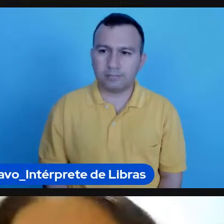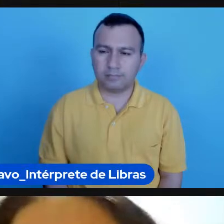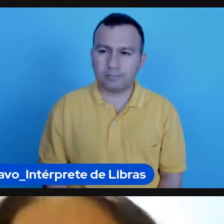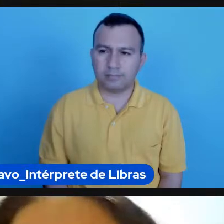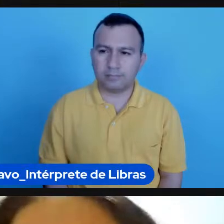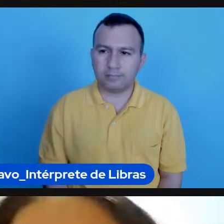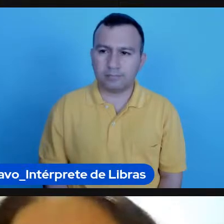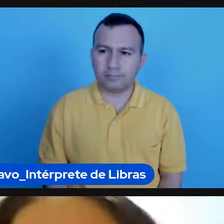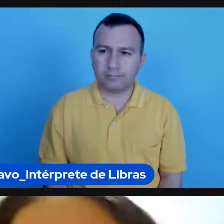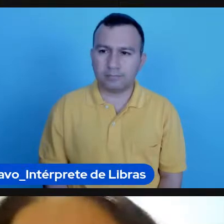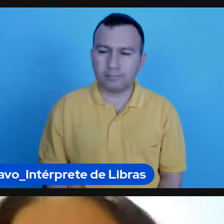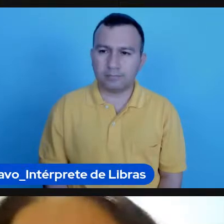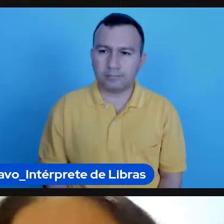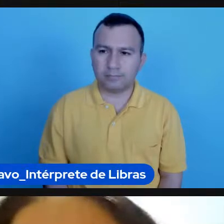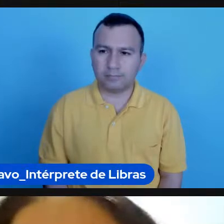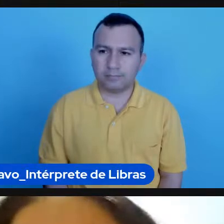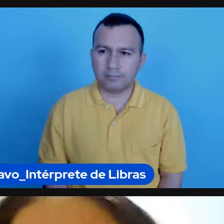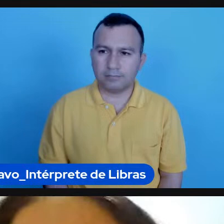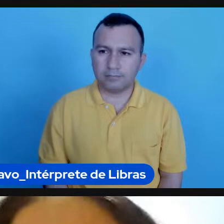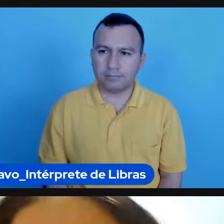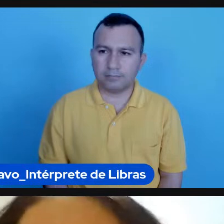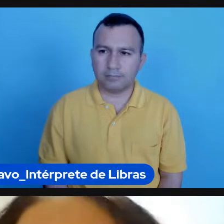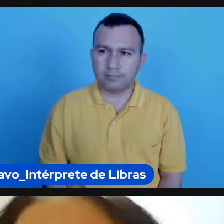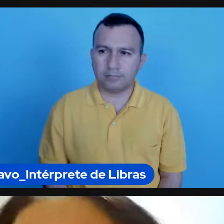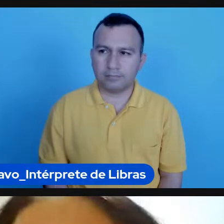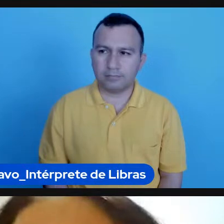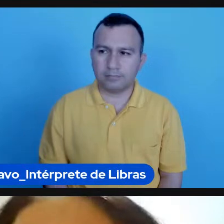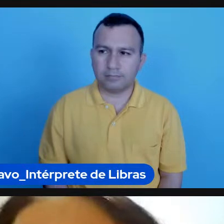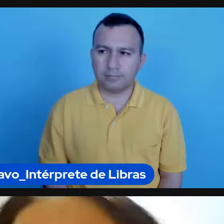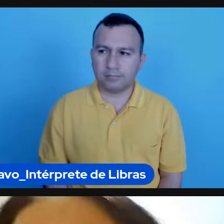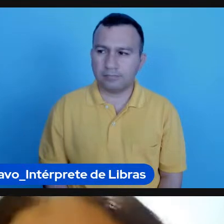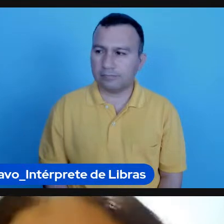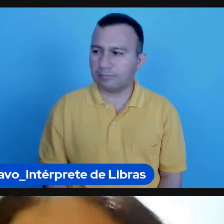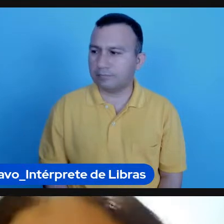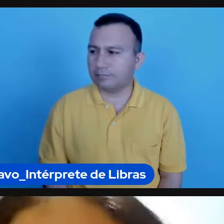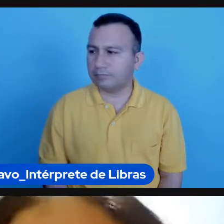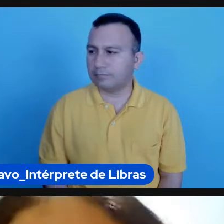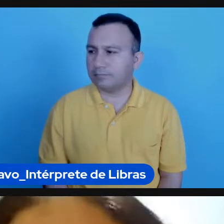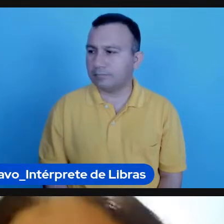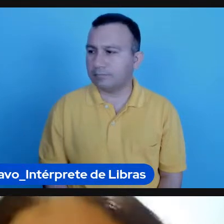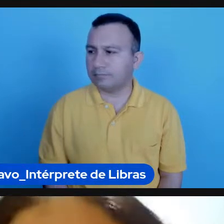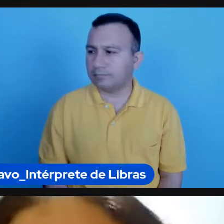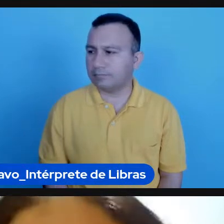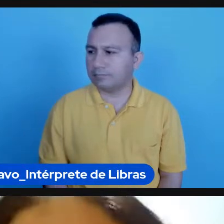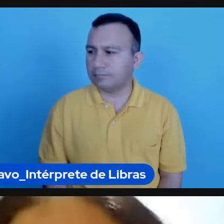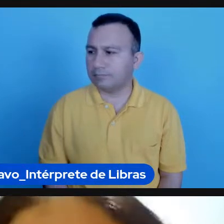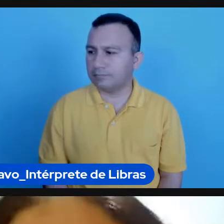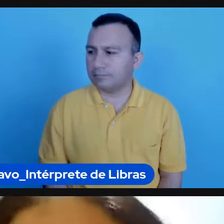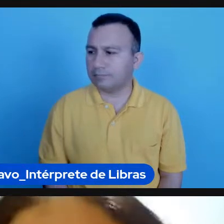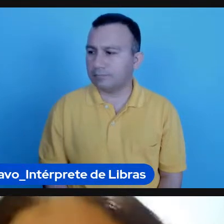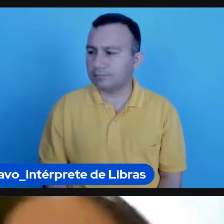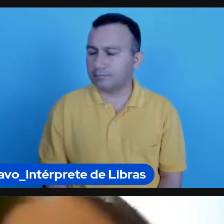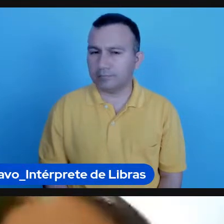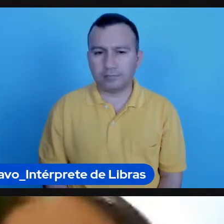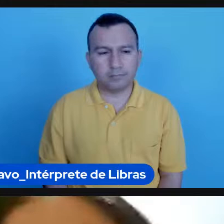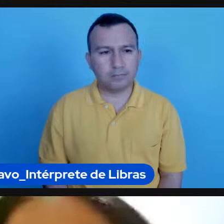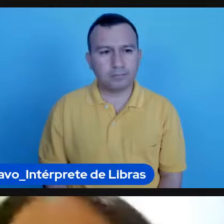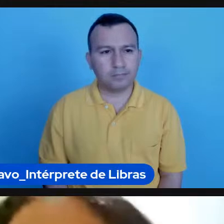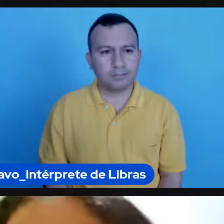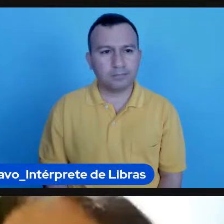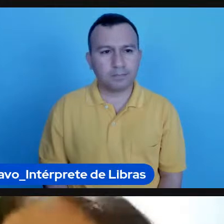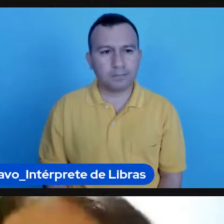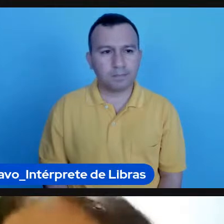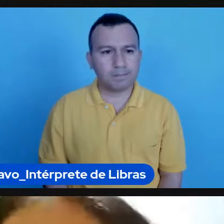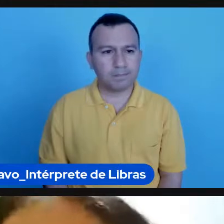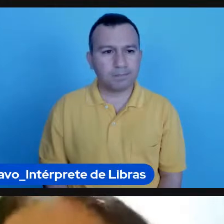algo discutido há muito tempo, na universidade, que é o lugar da formação